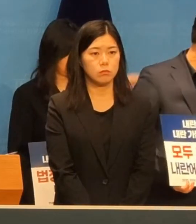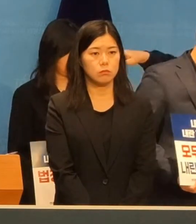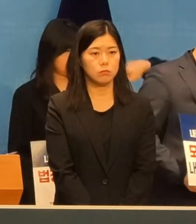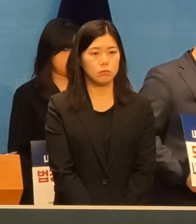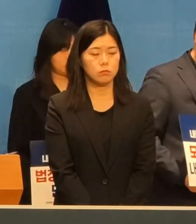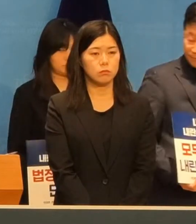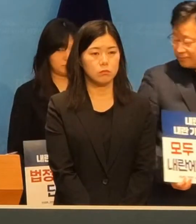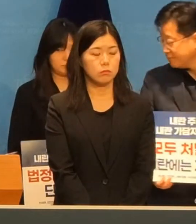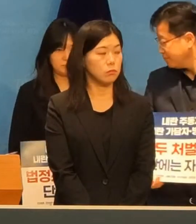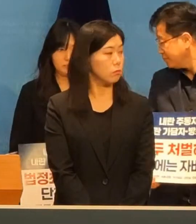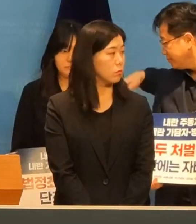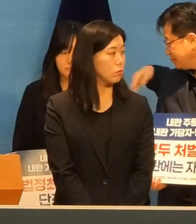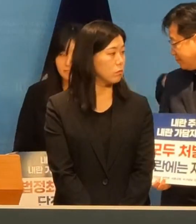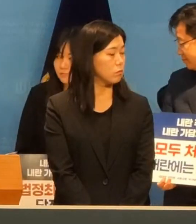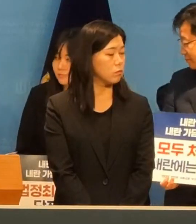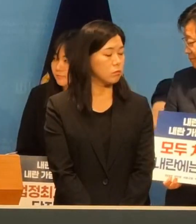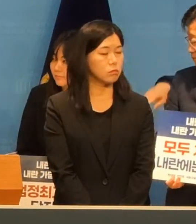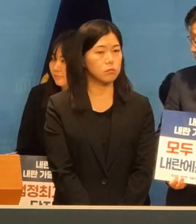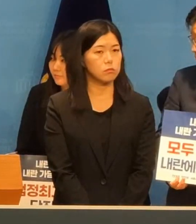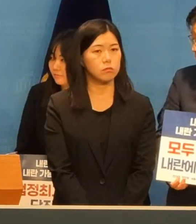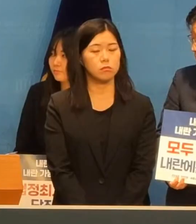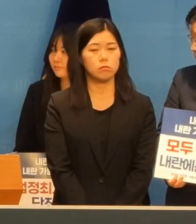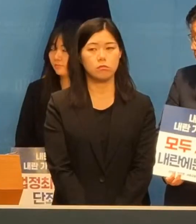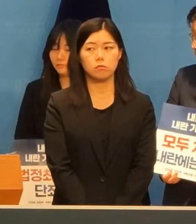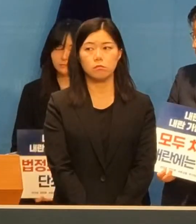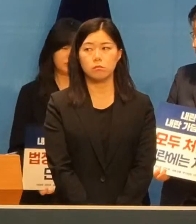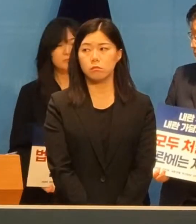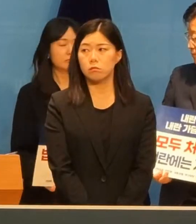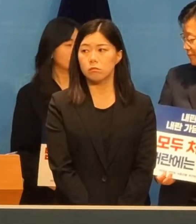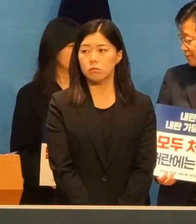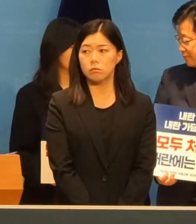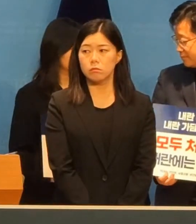이 순서대로 들어갑니다. 로테이션 하시고